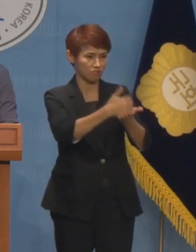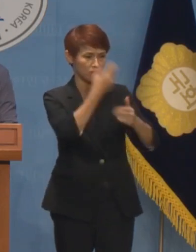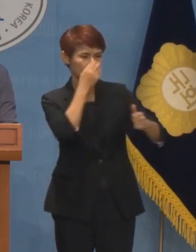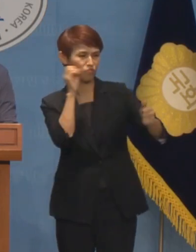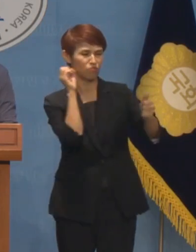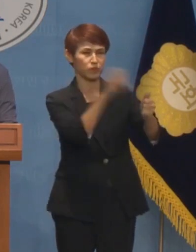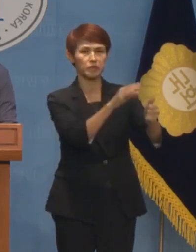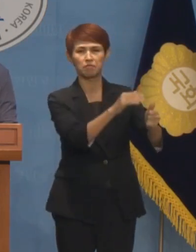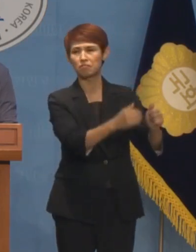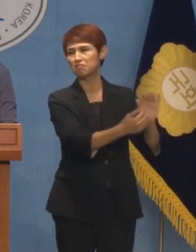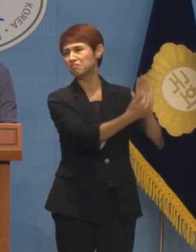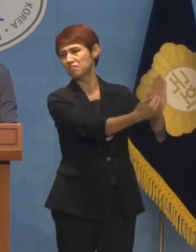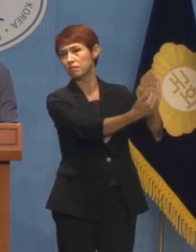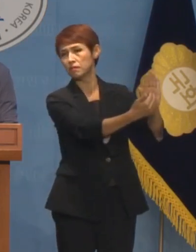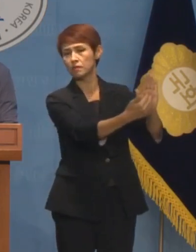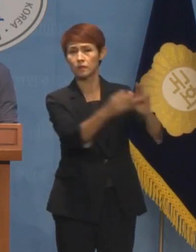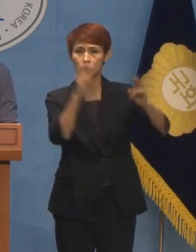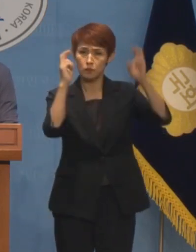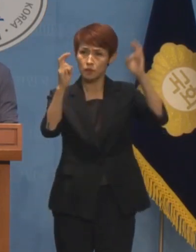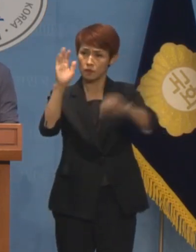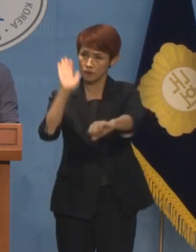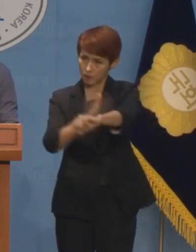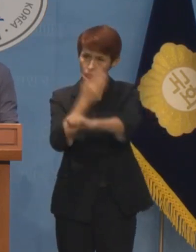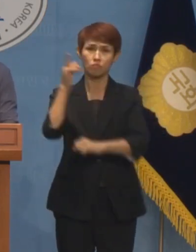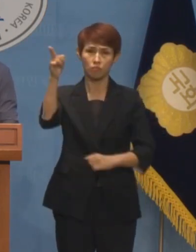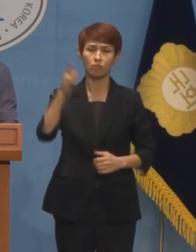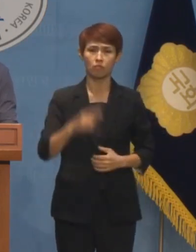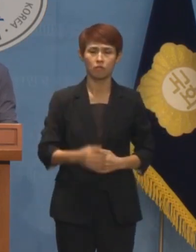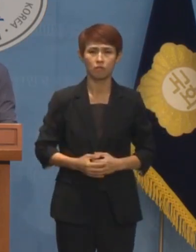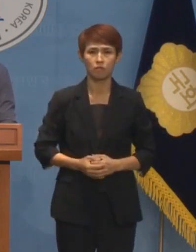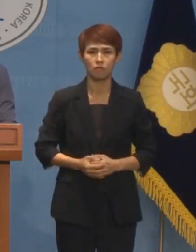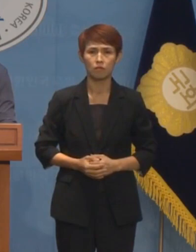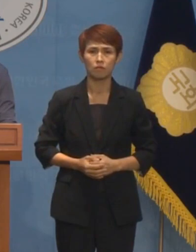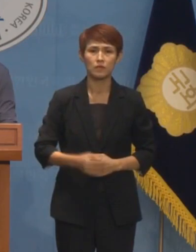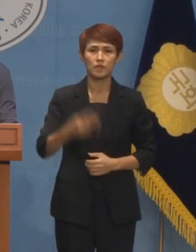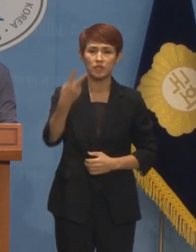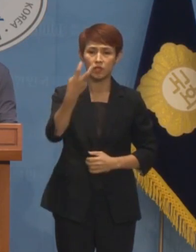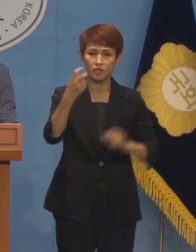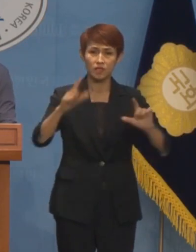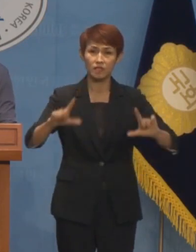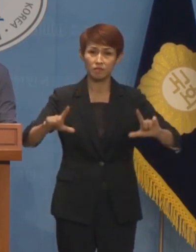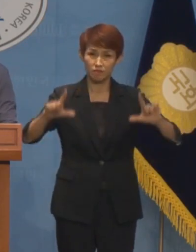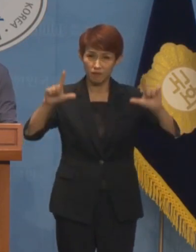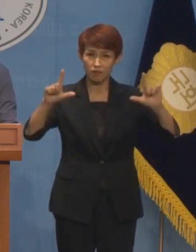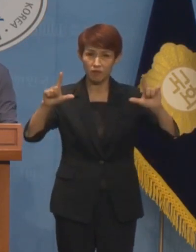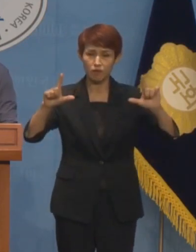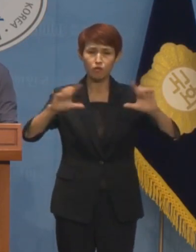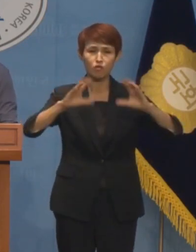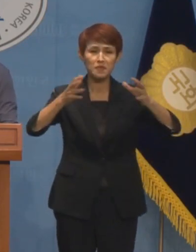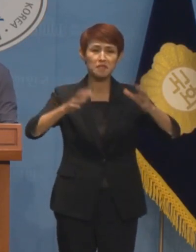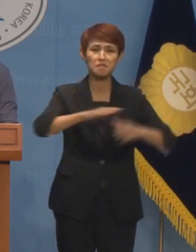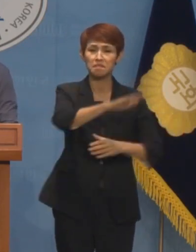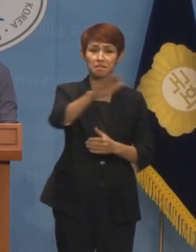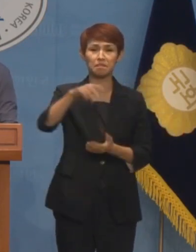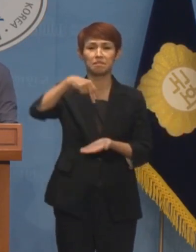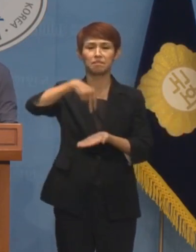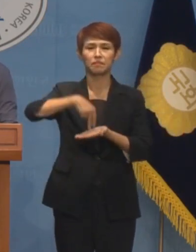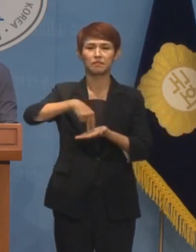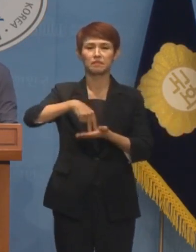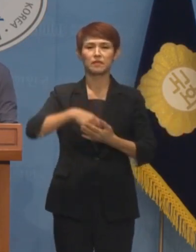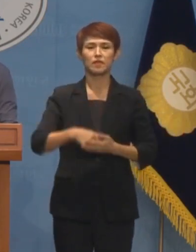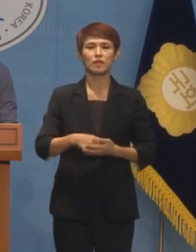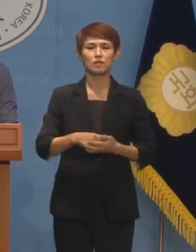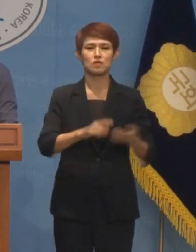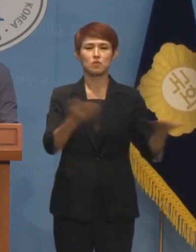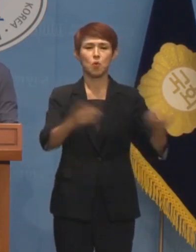무시하고 배척한 사측에 있습니다. 지난 2020년 직접 국민들 앞에 나와서 무노조